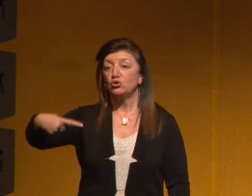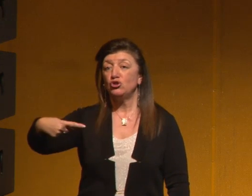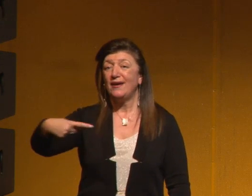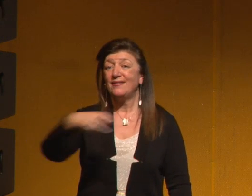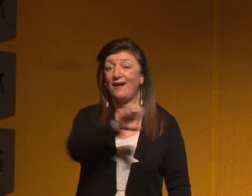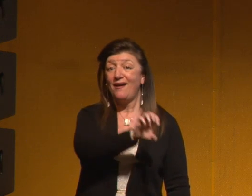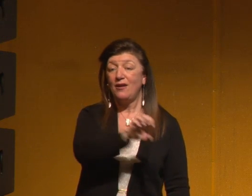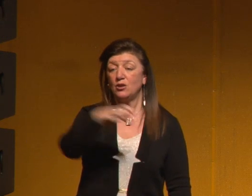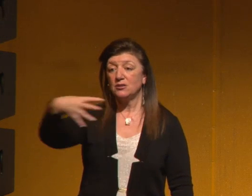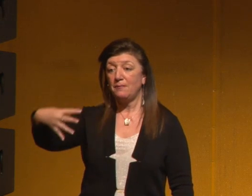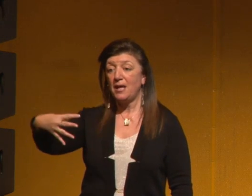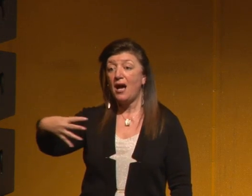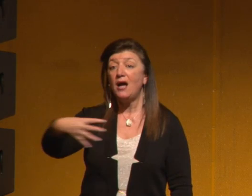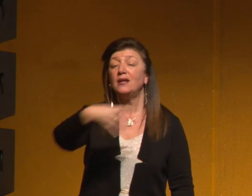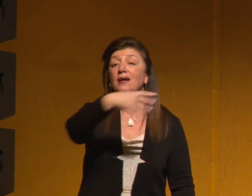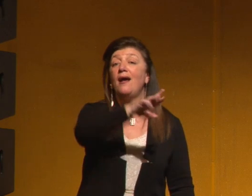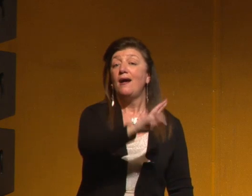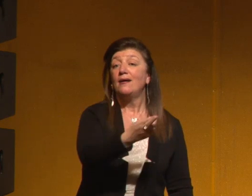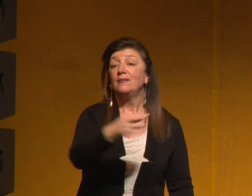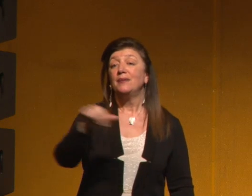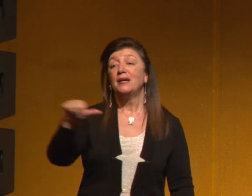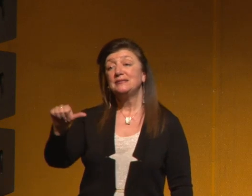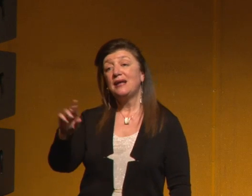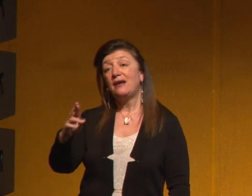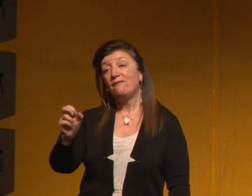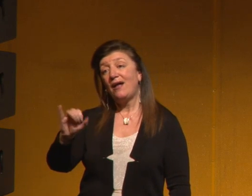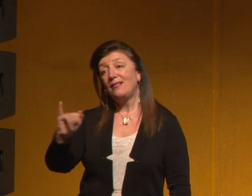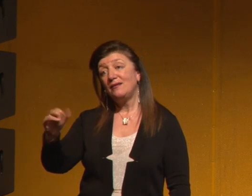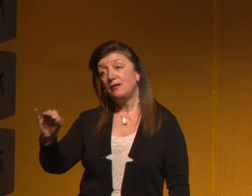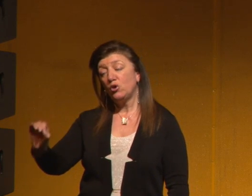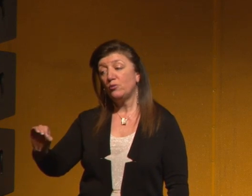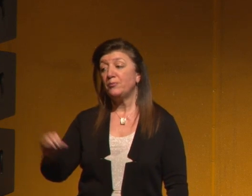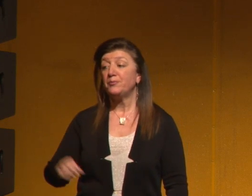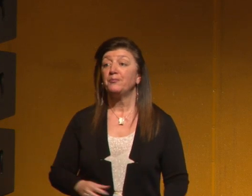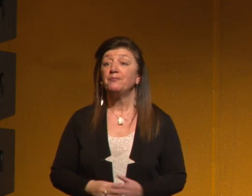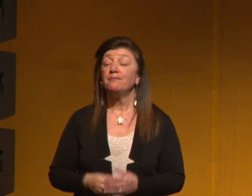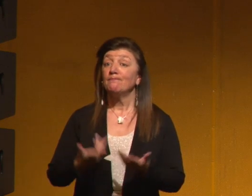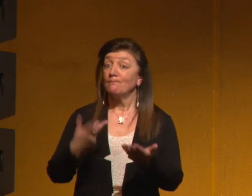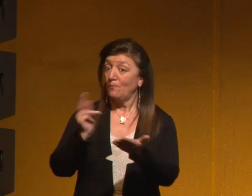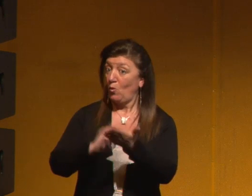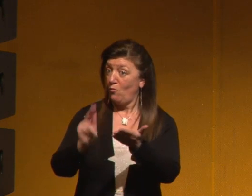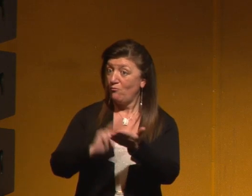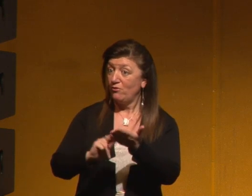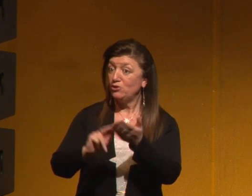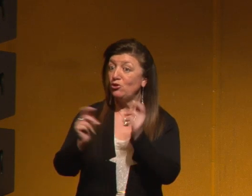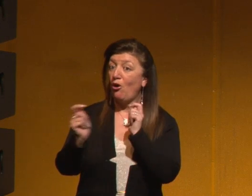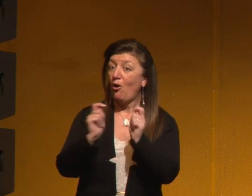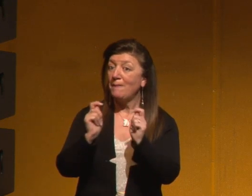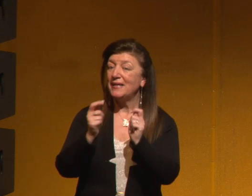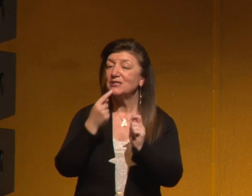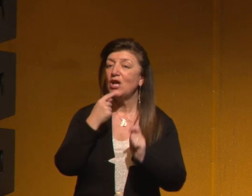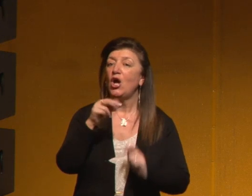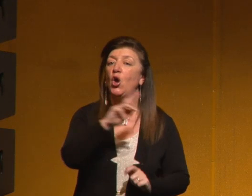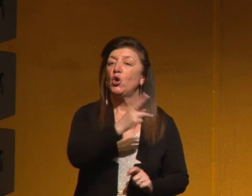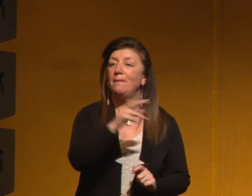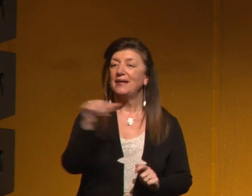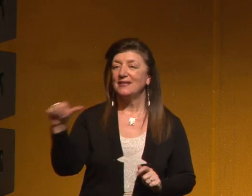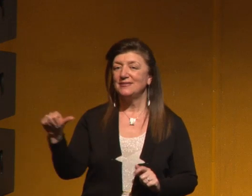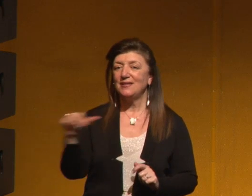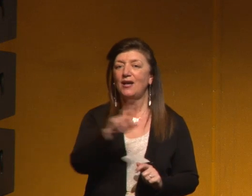mattia carratello e rebecca servadio dell'ufficio commerciale voglio ricordare roberta siano roberta